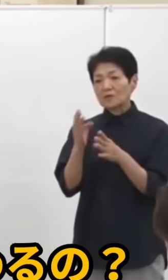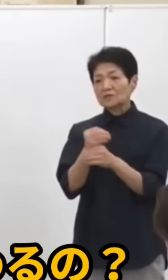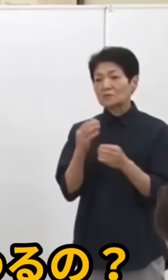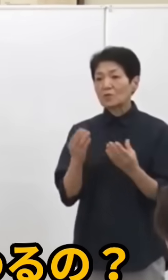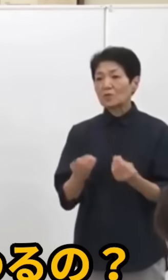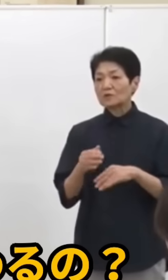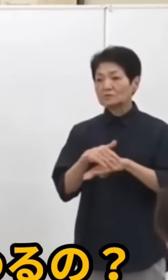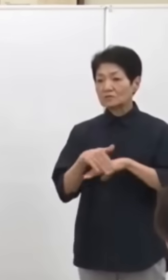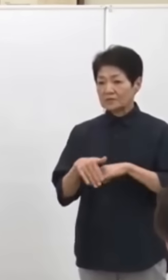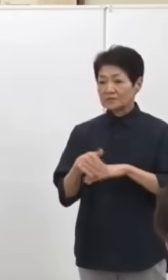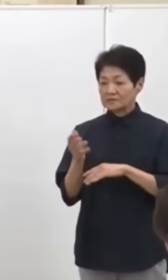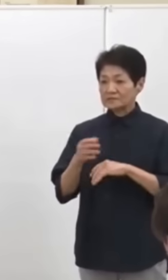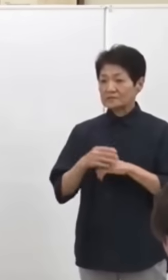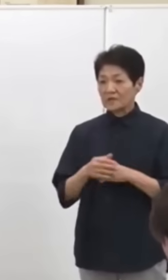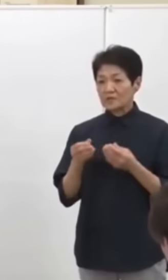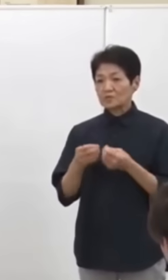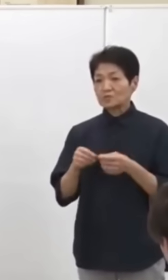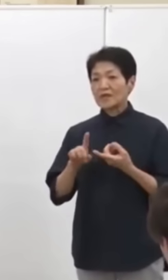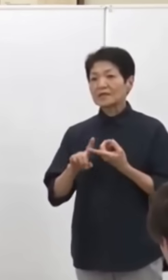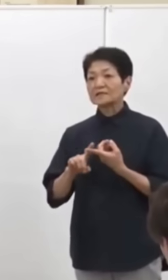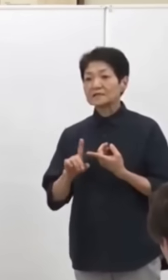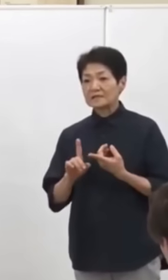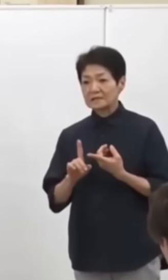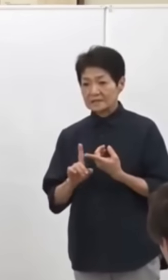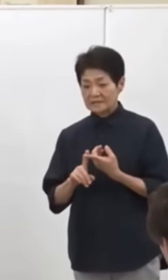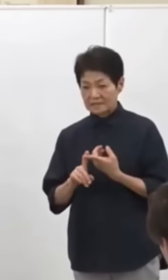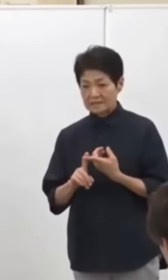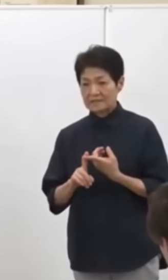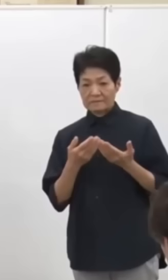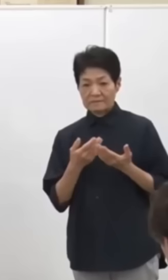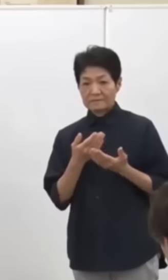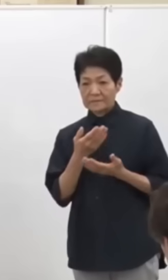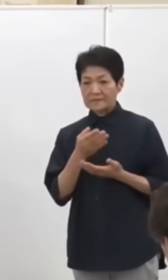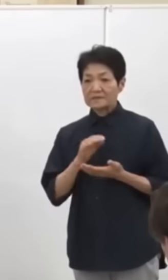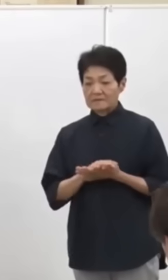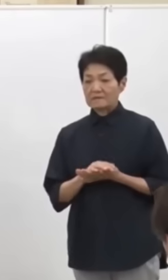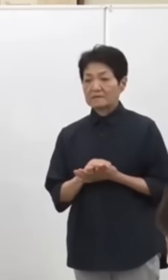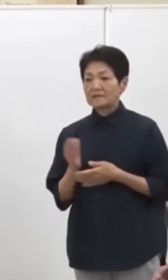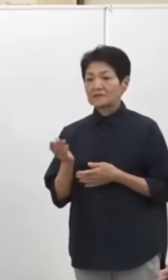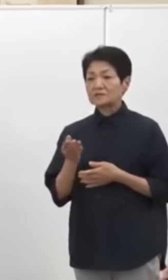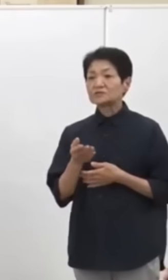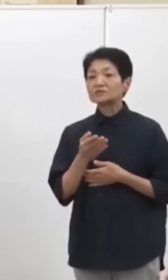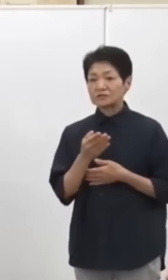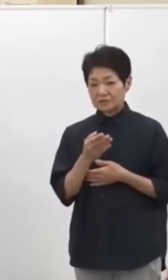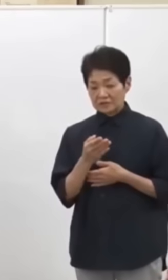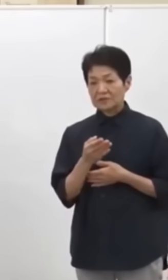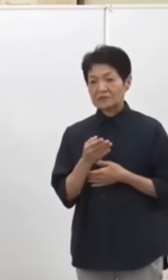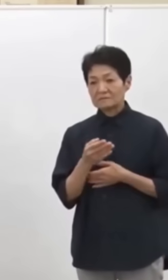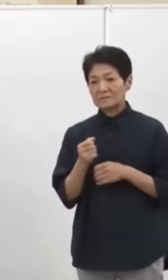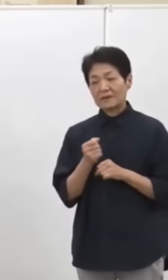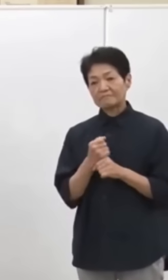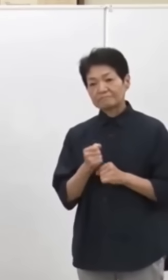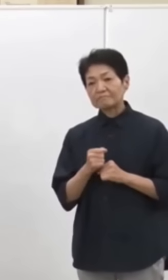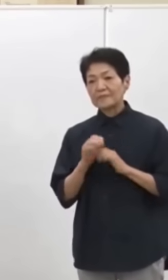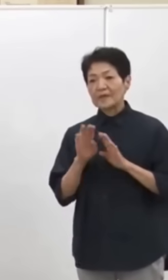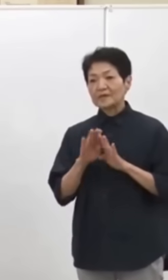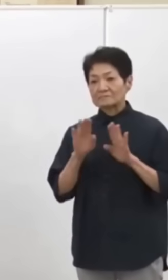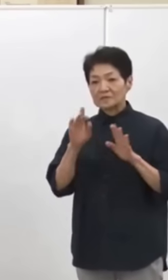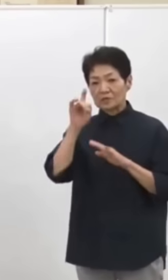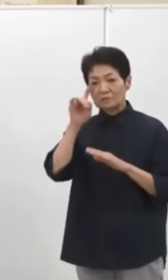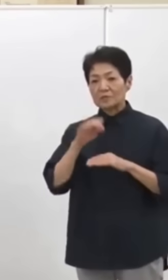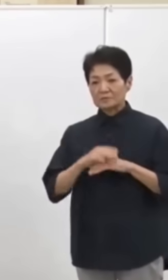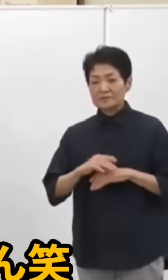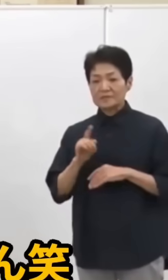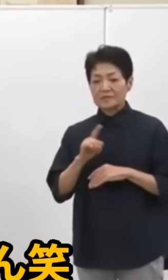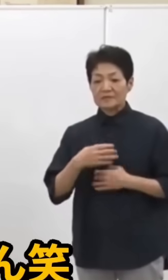か。 具体的に終わる日程ちょっとご確認いただけますか。でも、順次施工していくと思いますので、それ何かご心